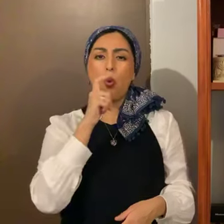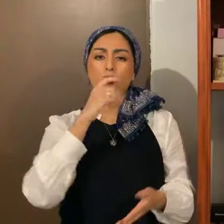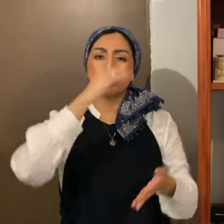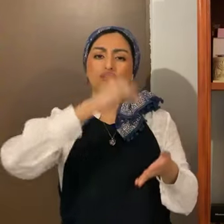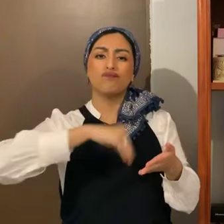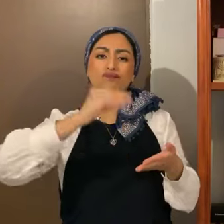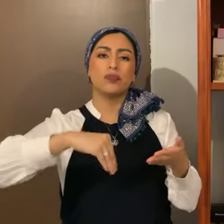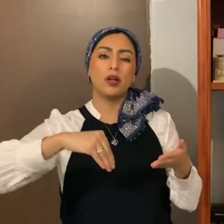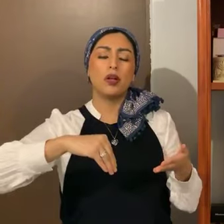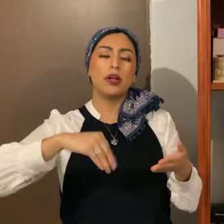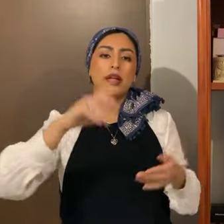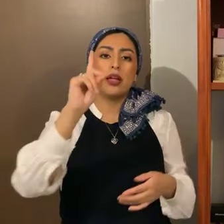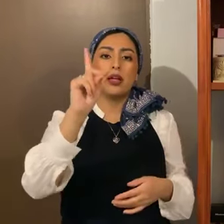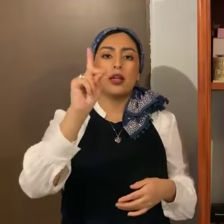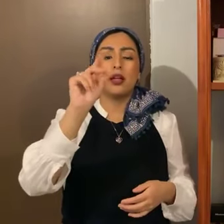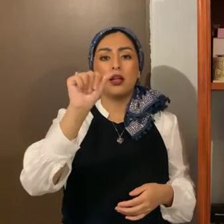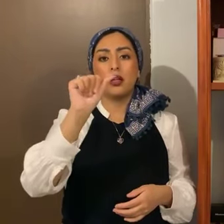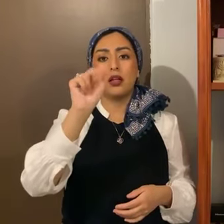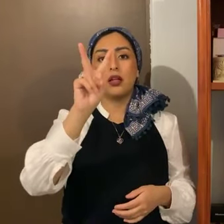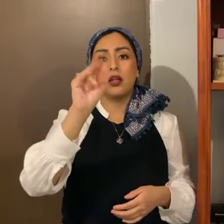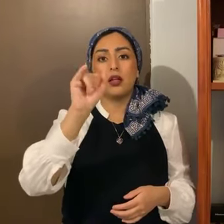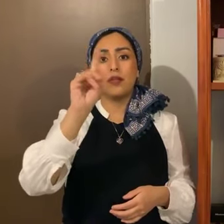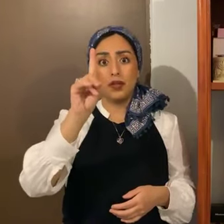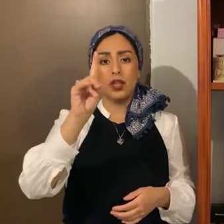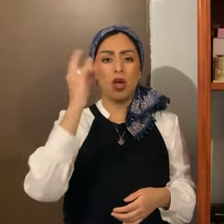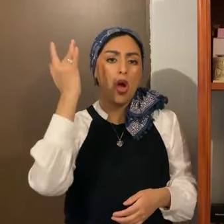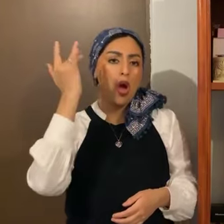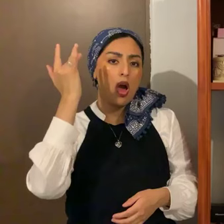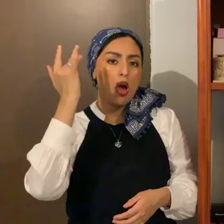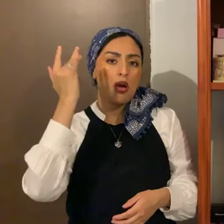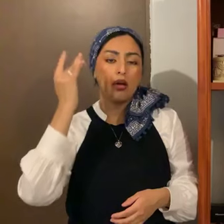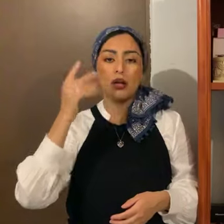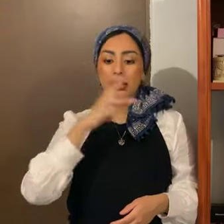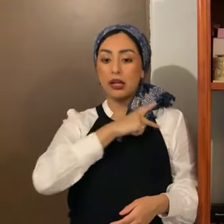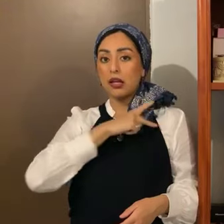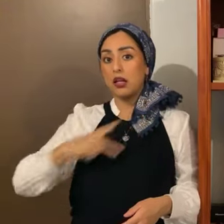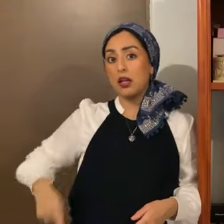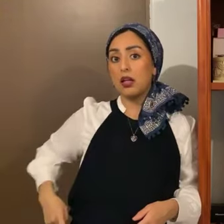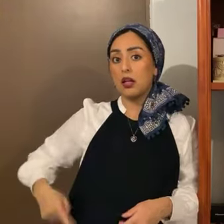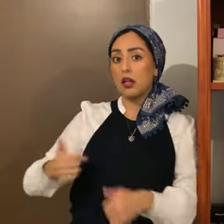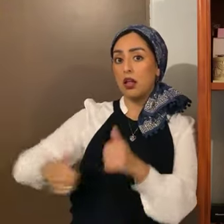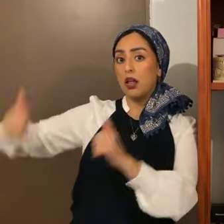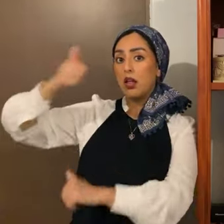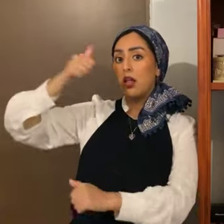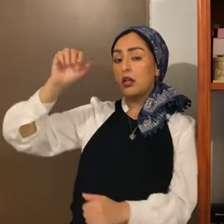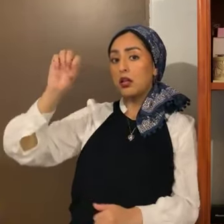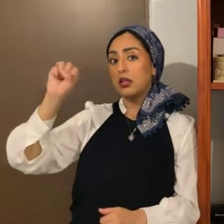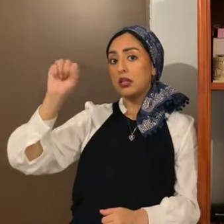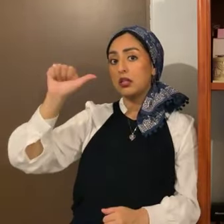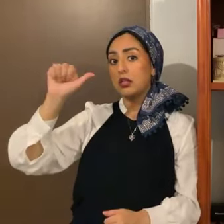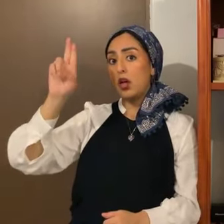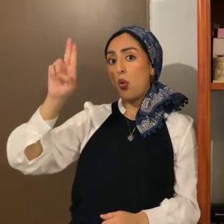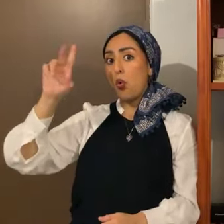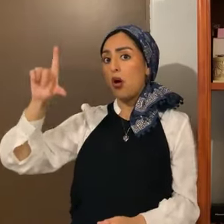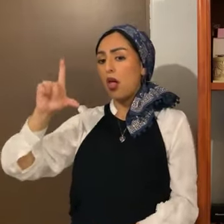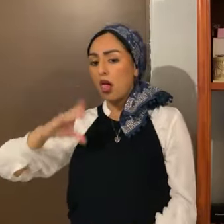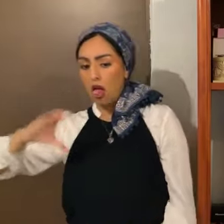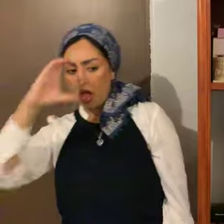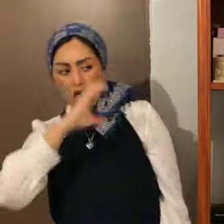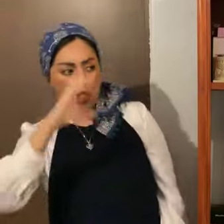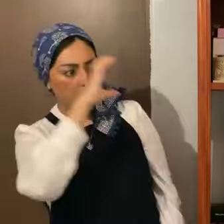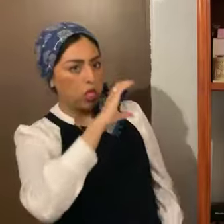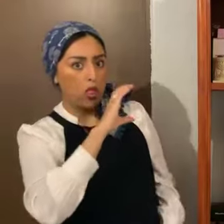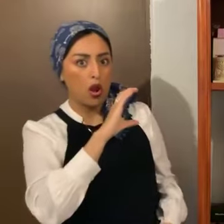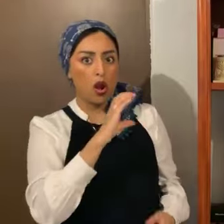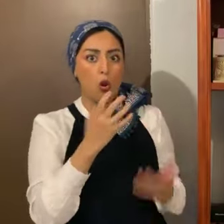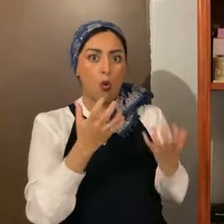David porque era perseguido por Saúl, el rey, y fue traicionado por los